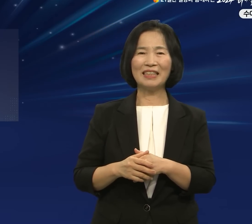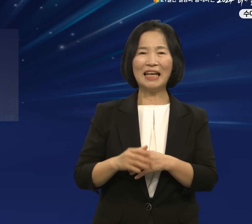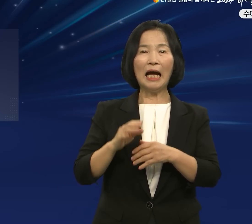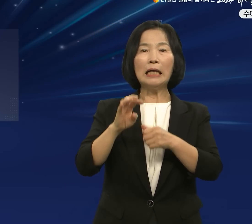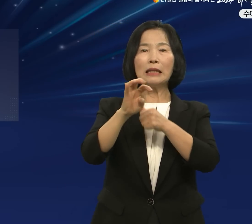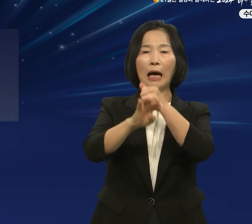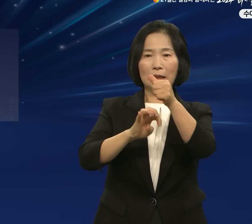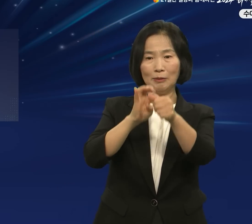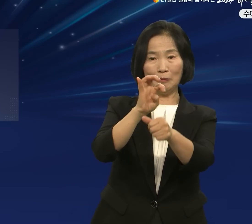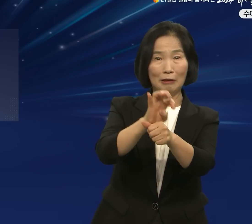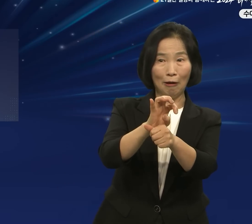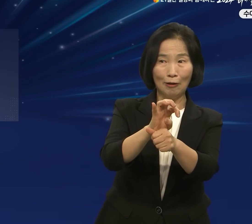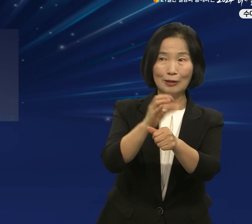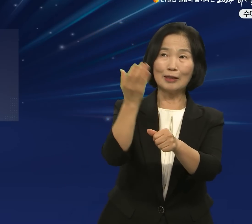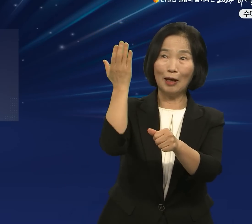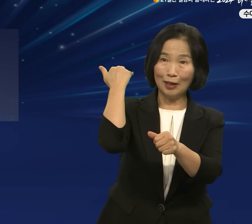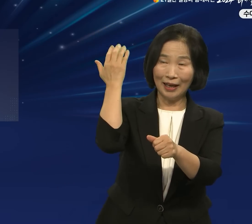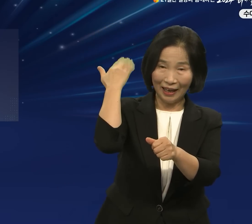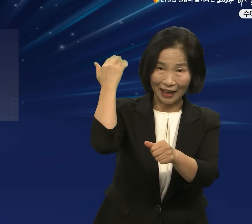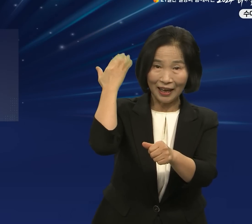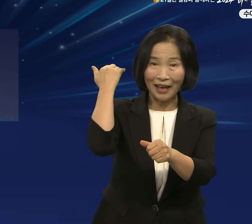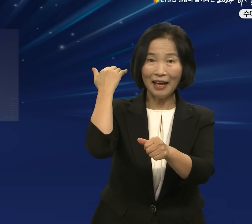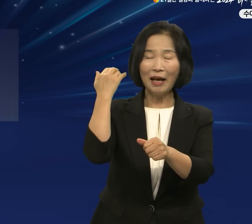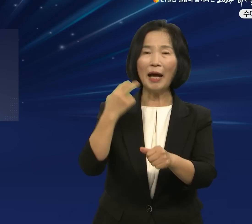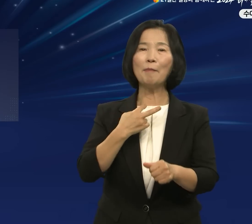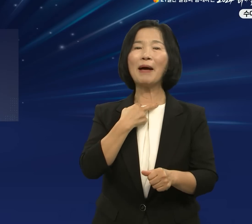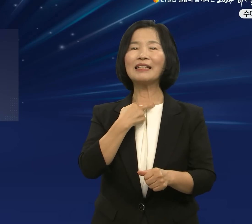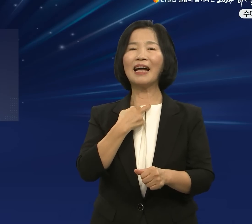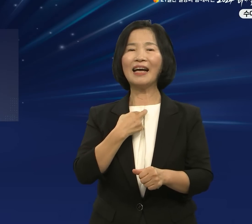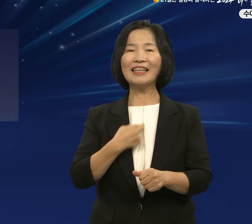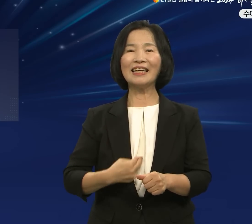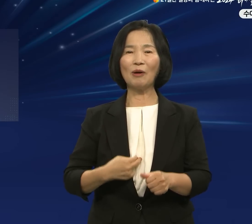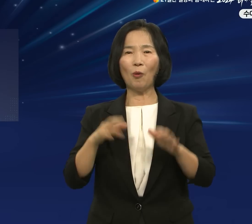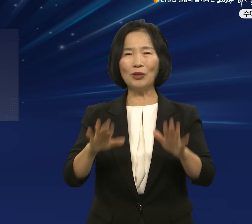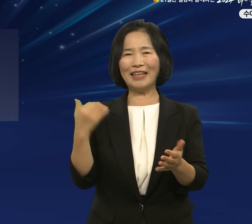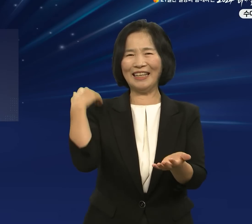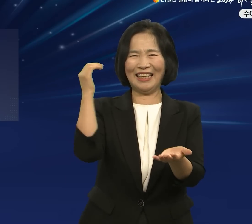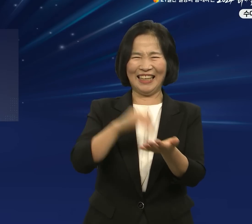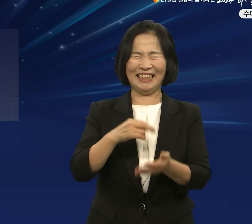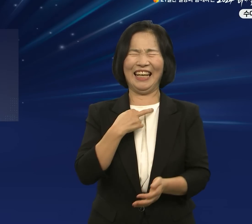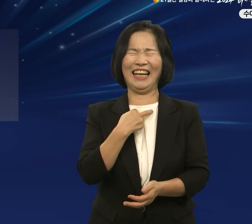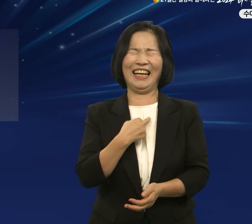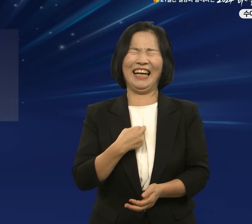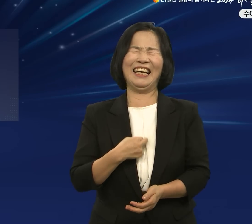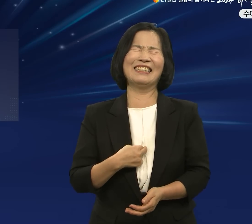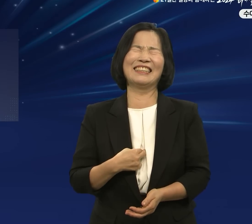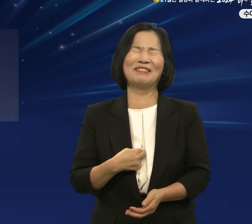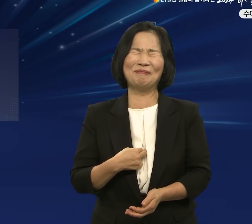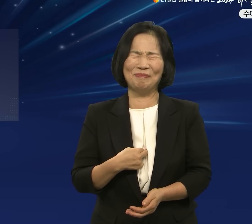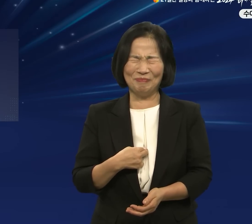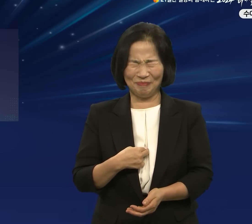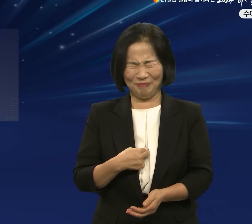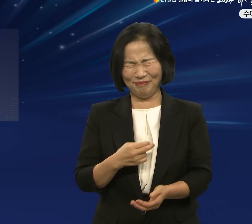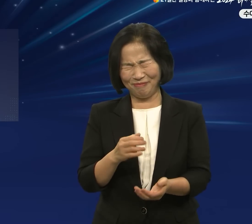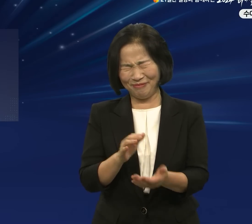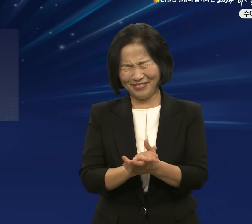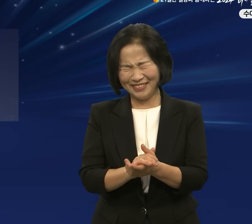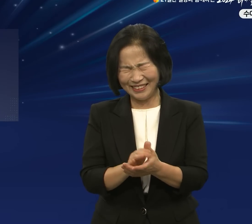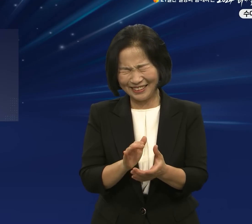40년 전에 그때 맸던 넥타이를 오늘 특별히 메고 왔습니다.